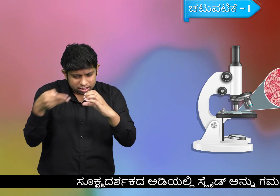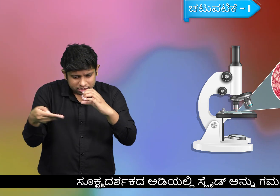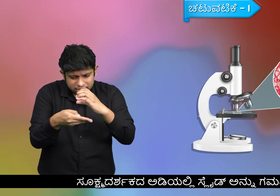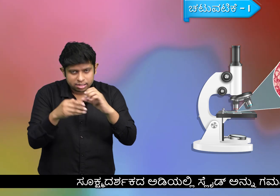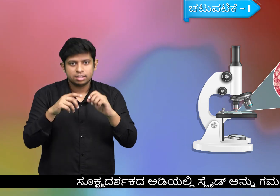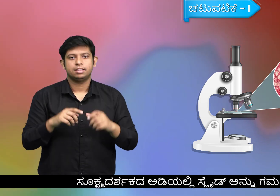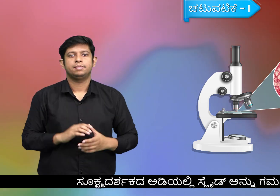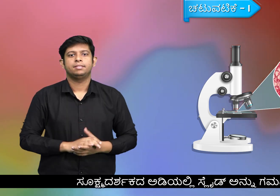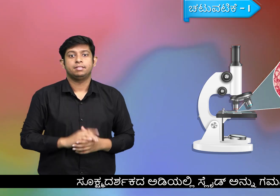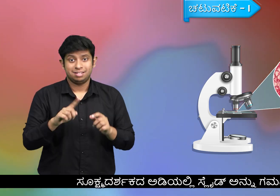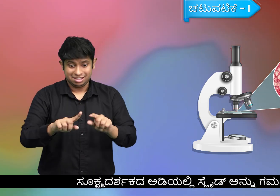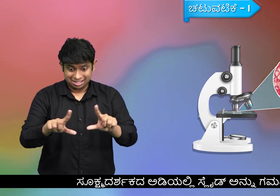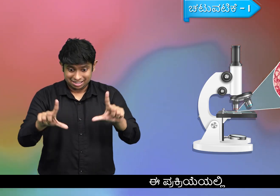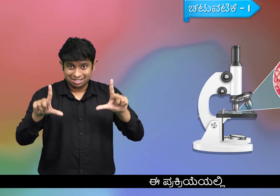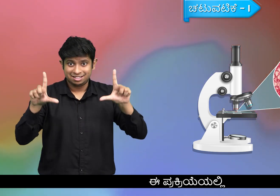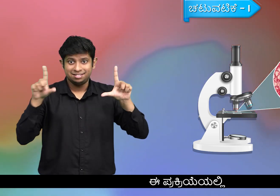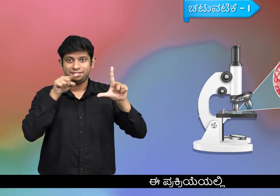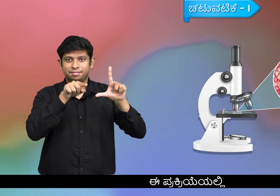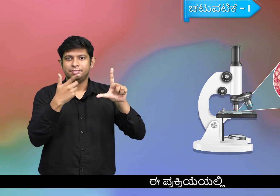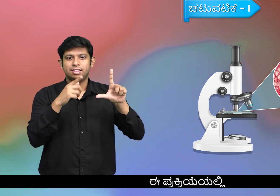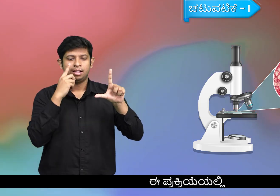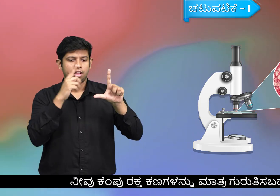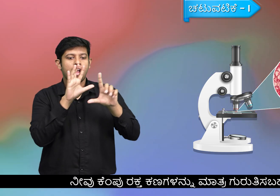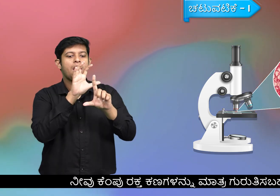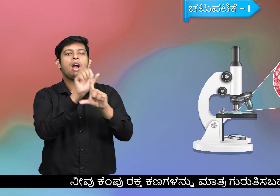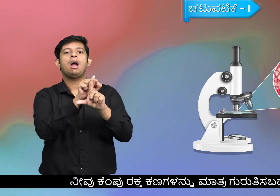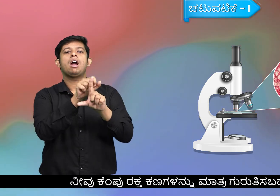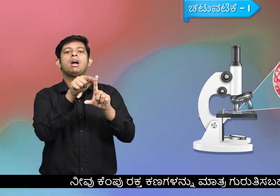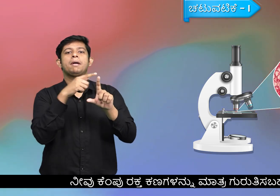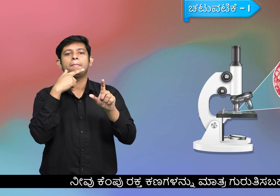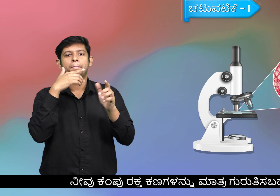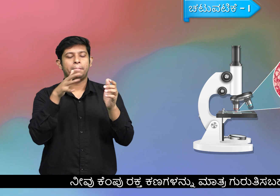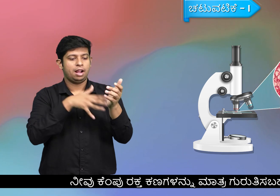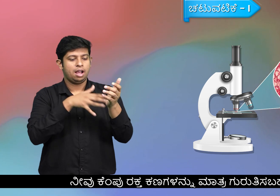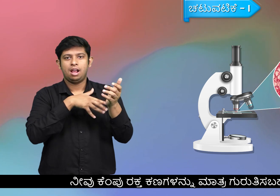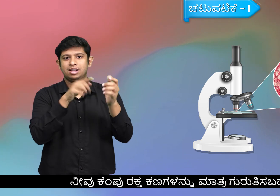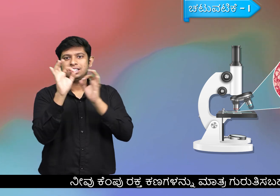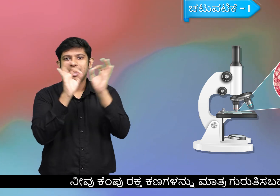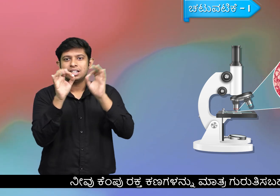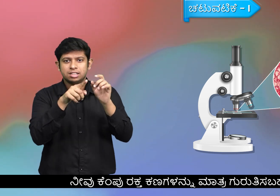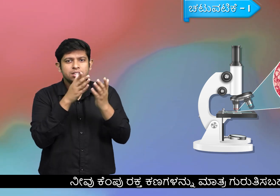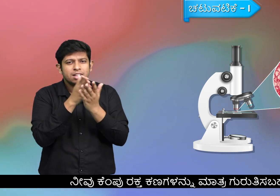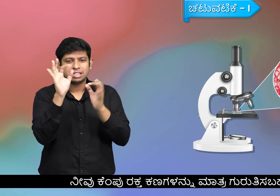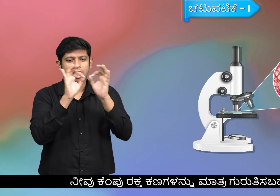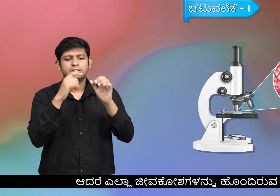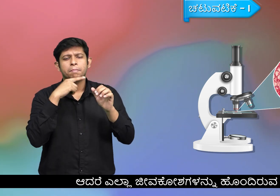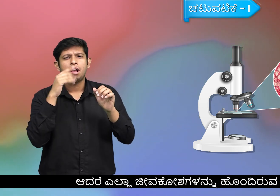ಗಮನಿಸಿ. ಈ ಪ್ರಕ್ರಿಯೆಯಲ್ಲಿ ನೀವು ಕೆಂಪು ರಕ್ತ ಕಣಗಳನ್ನು ಮಾತ್ರ ಗುರುತಿಸಬಹುದು, ಆದರೆ